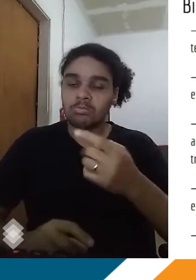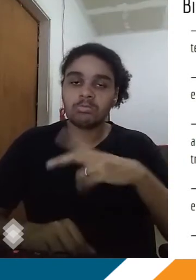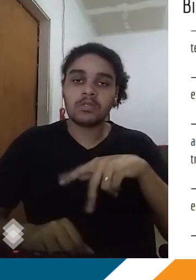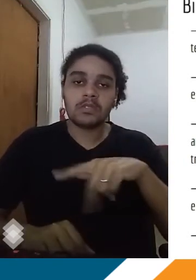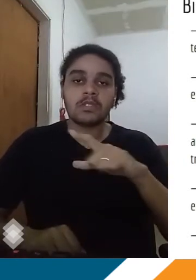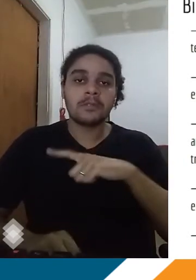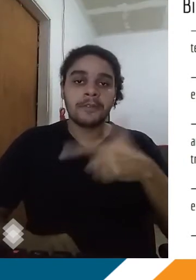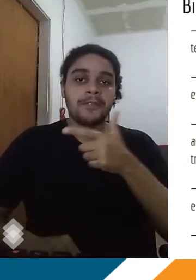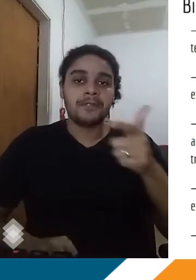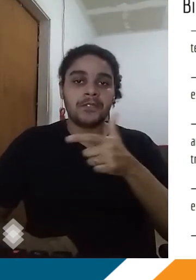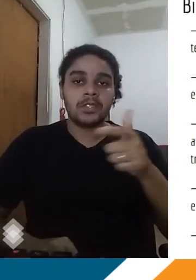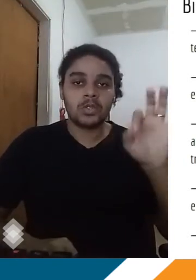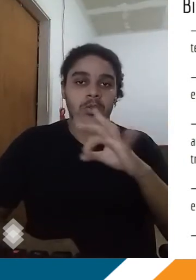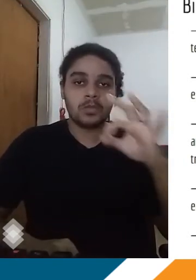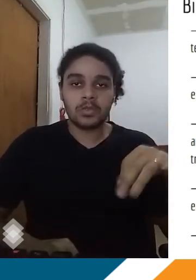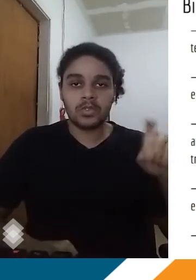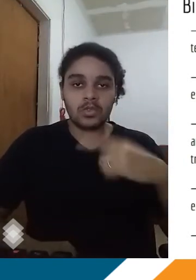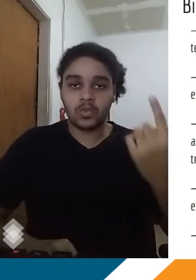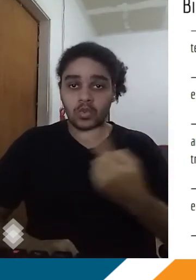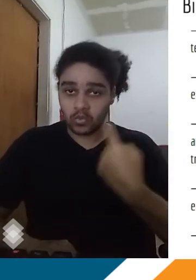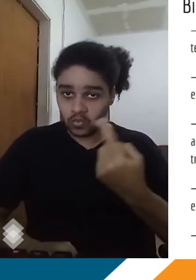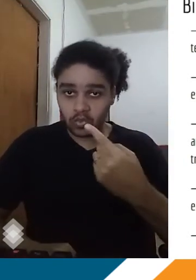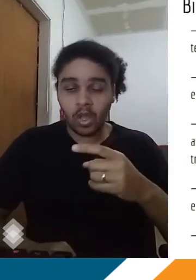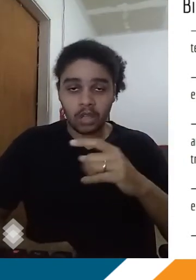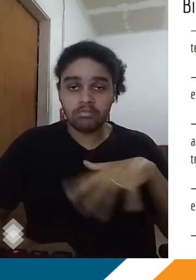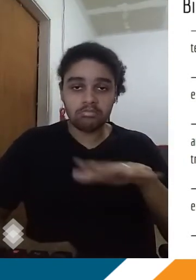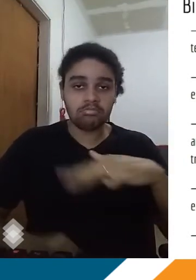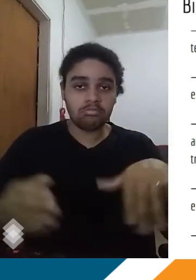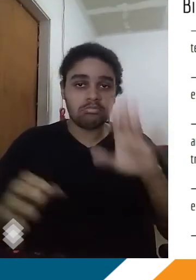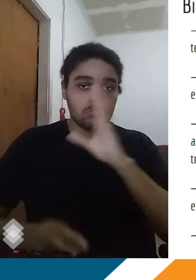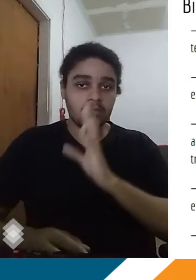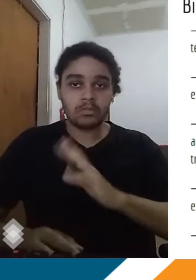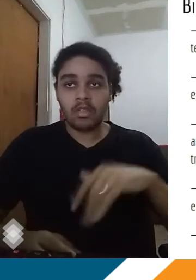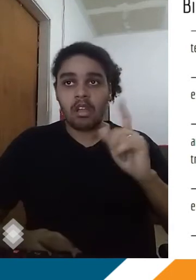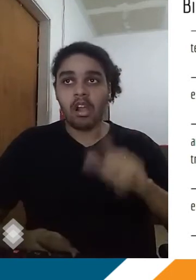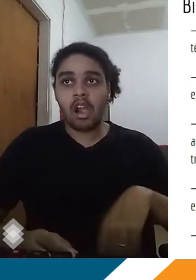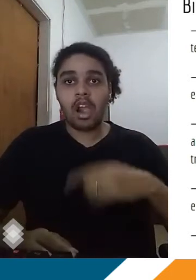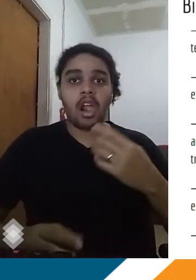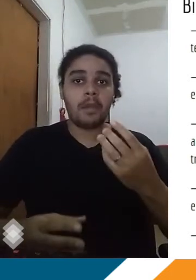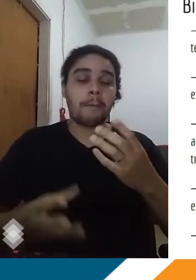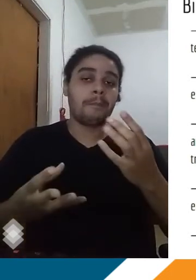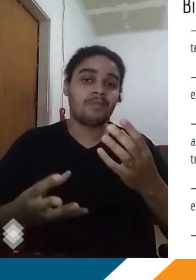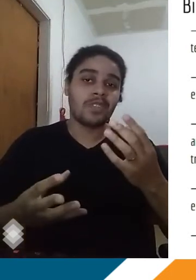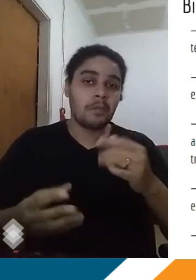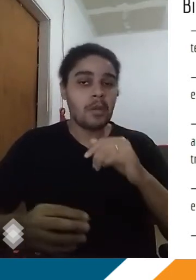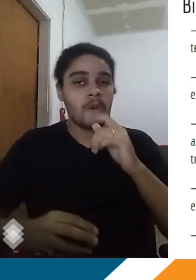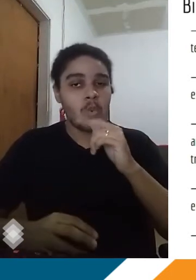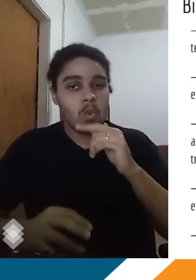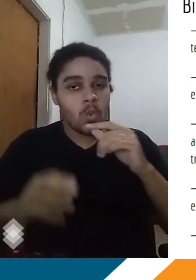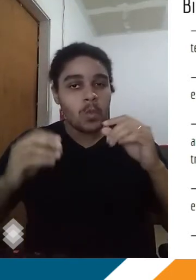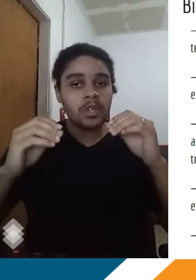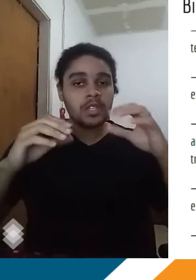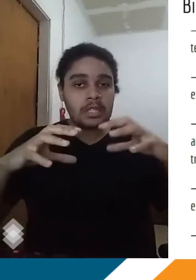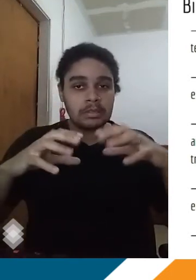Abrange 22% do território brasileiro. É um bioma marcado por um clima com uma estação úmida, primavera e